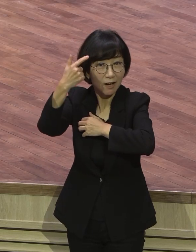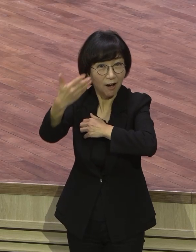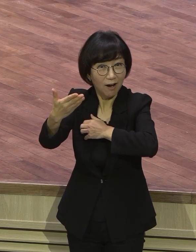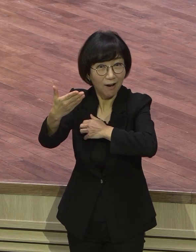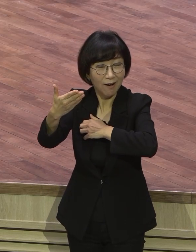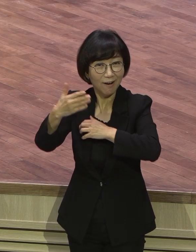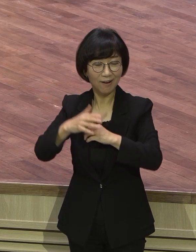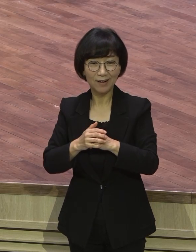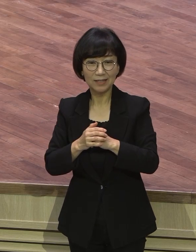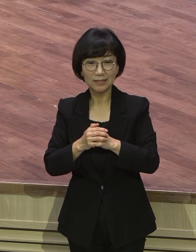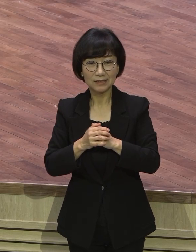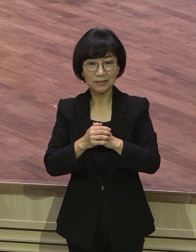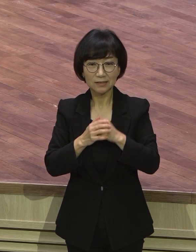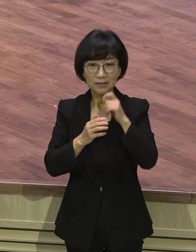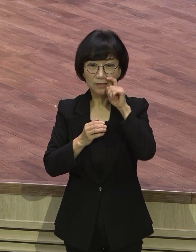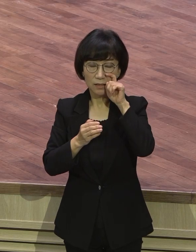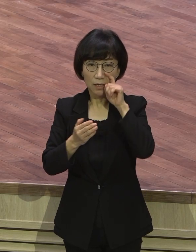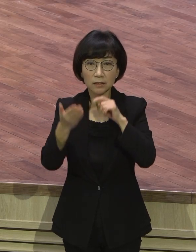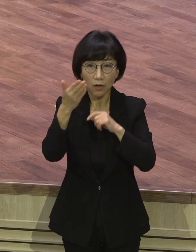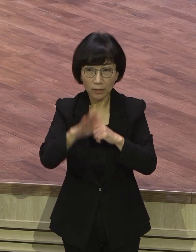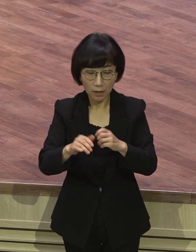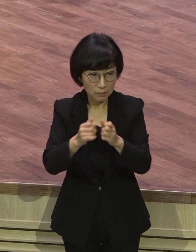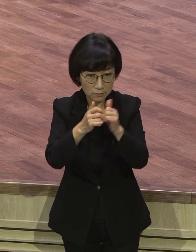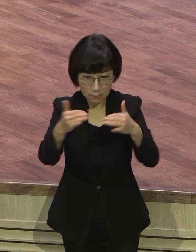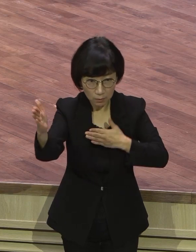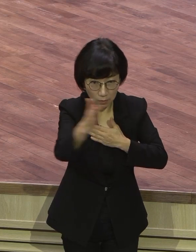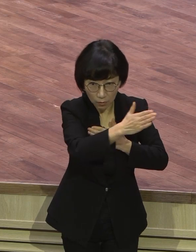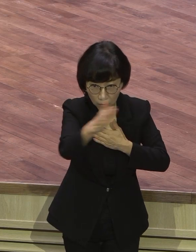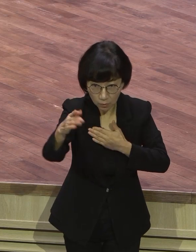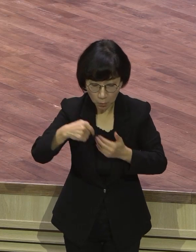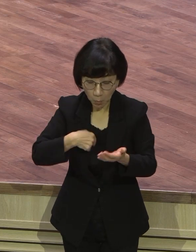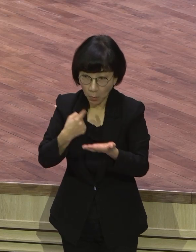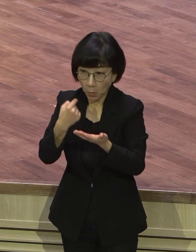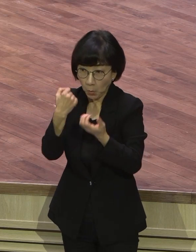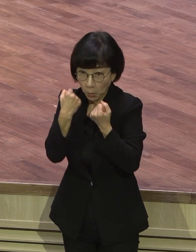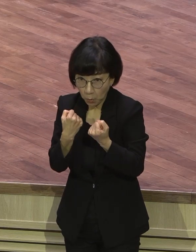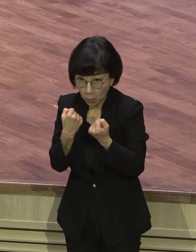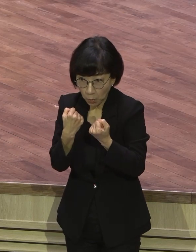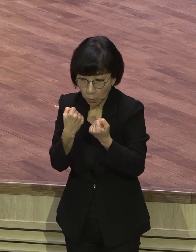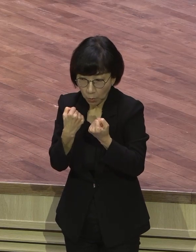보지 않는 그 자리가 더 무서운 유혹이 있더라는 거예요